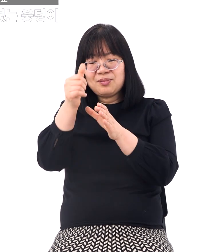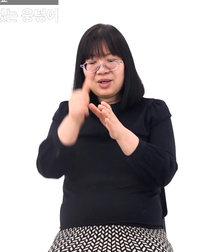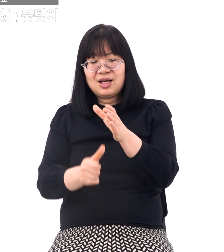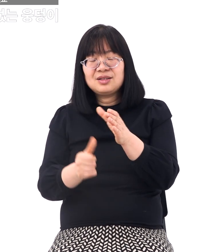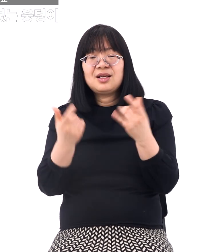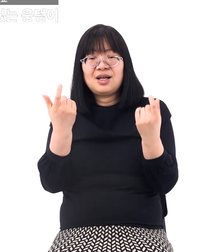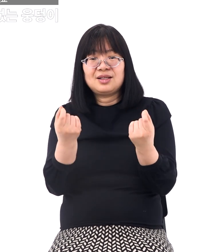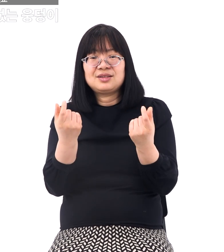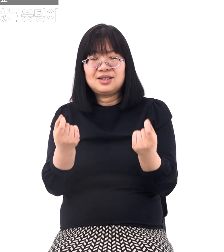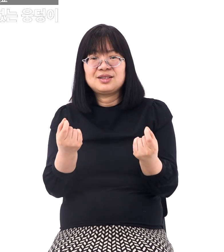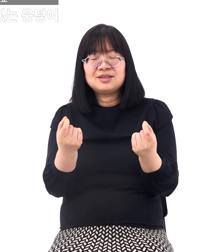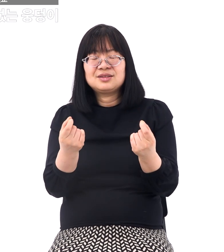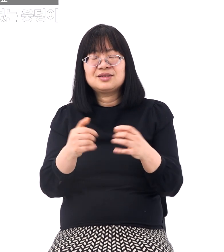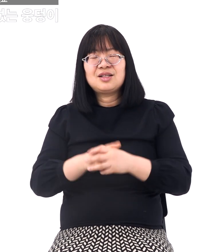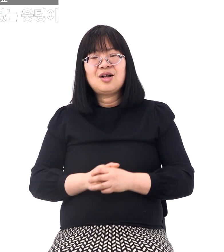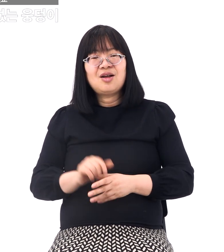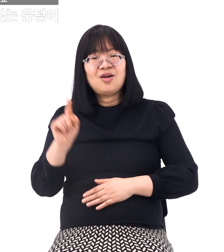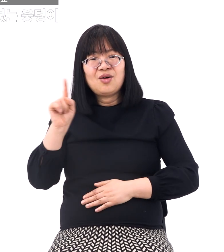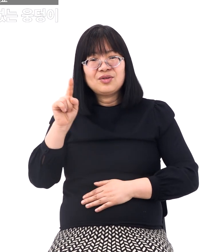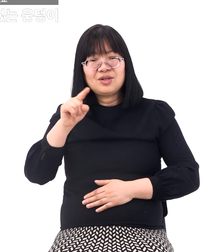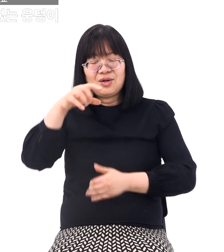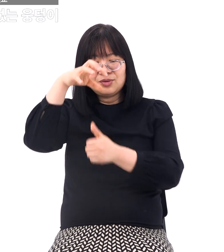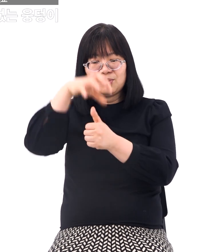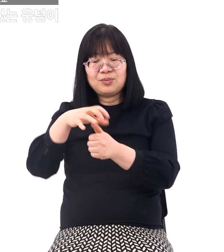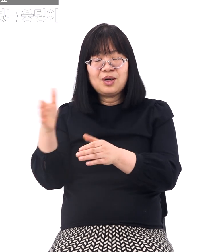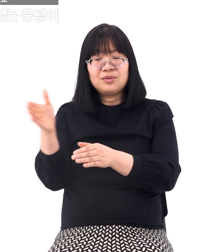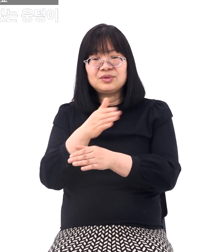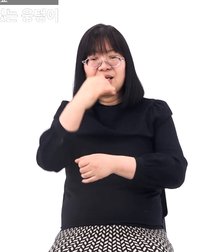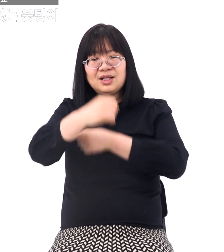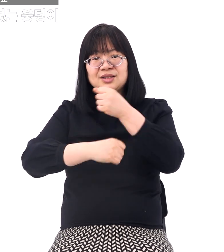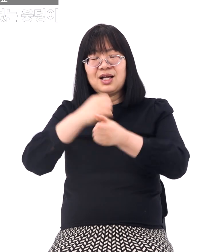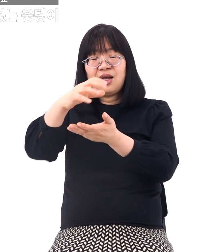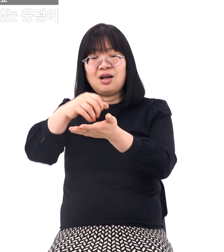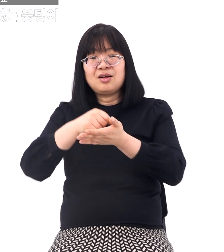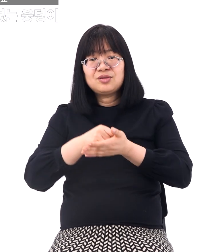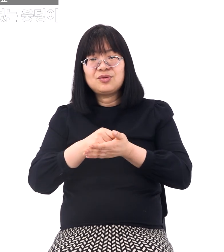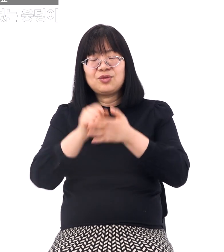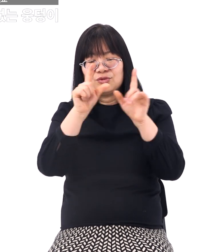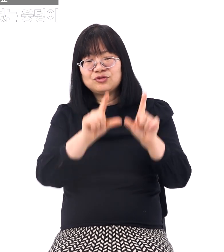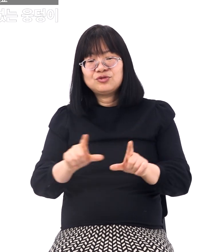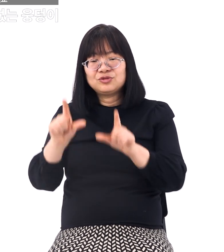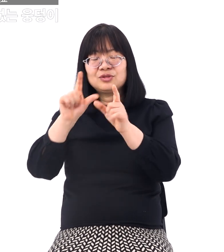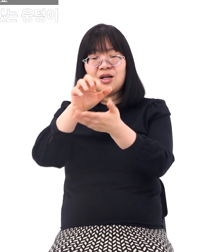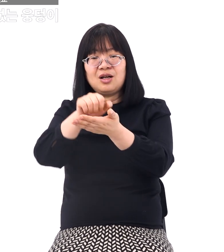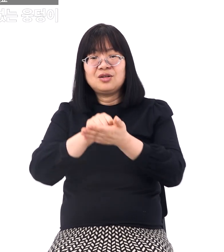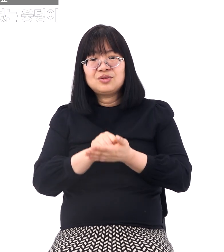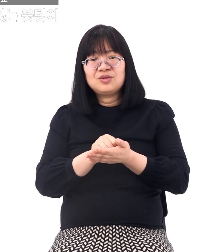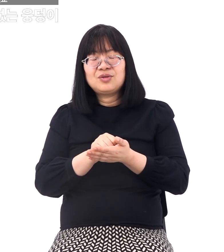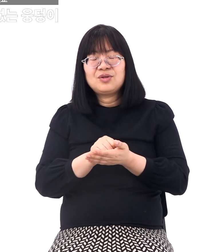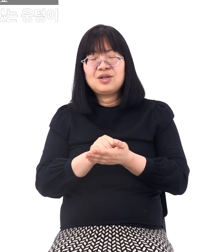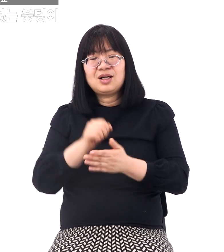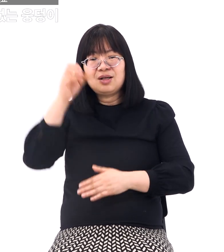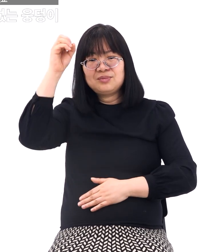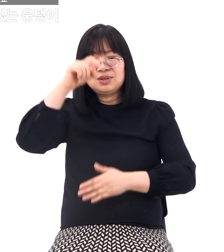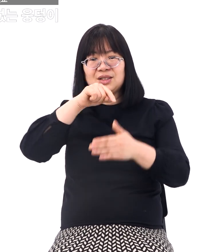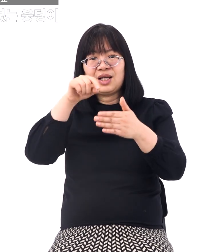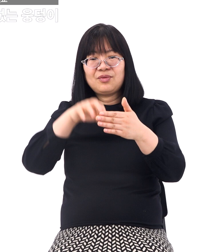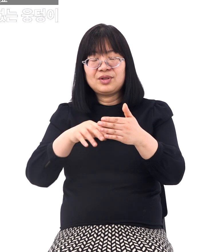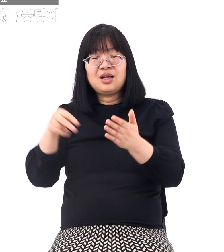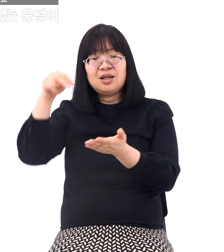것과 같은 그런 어떤 속박으로부터 자유함을 얻고 누림을 얻고 빛 가운데로